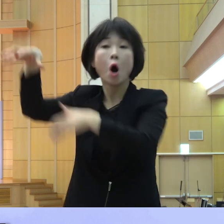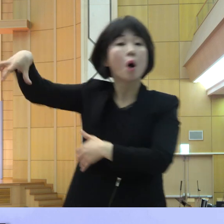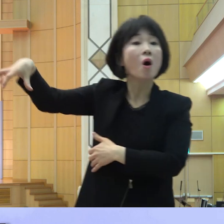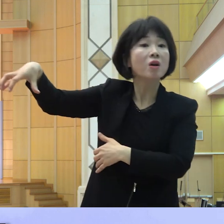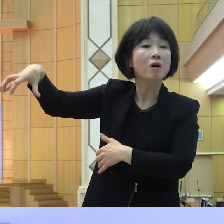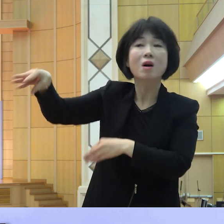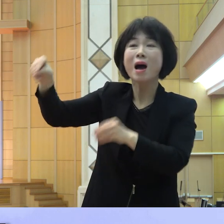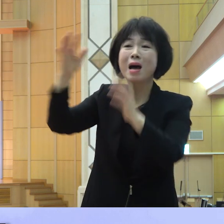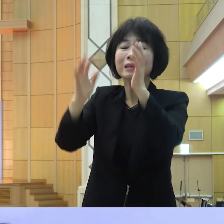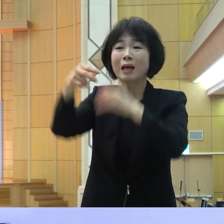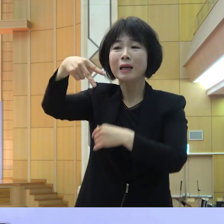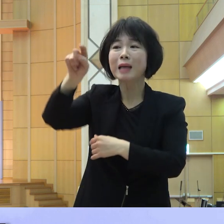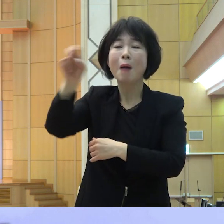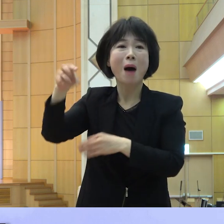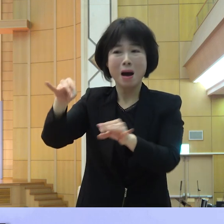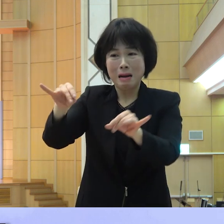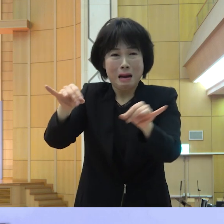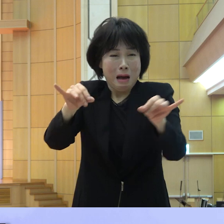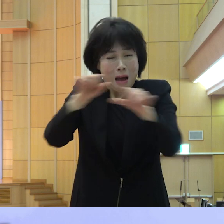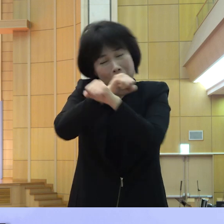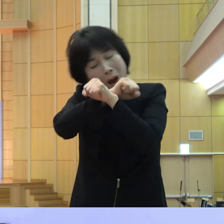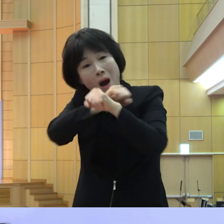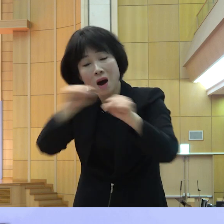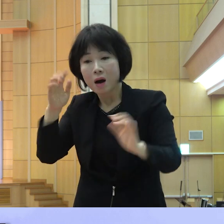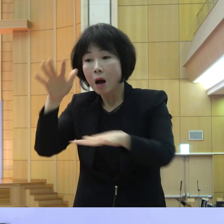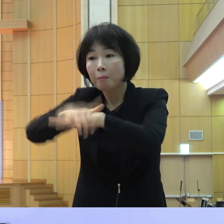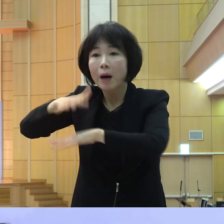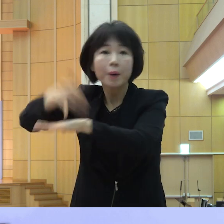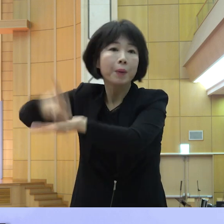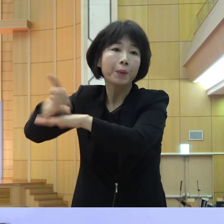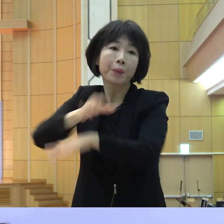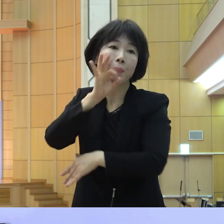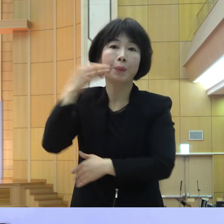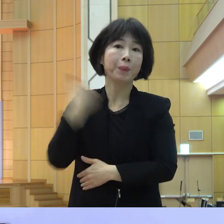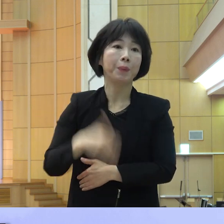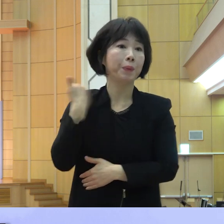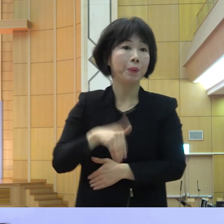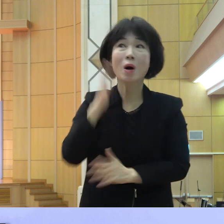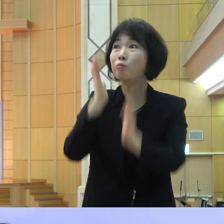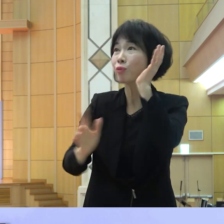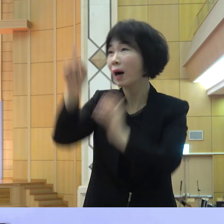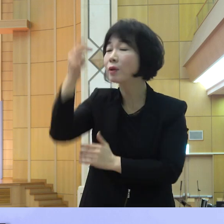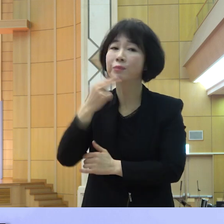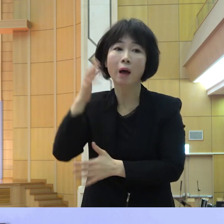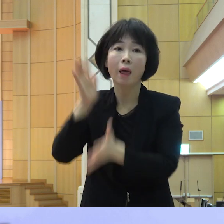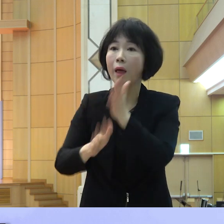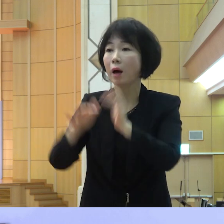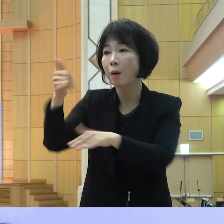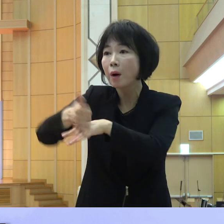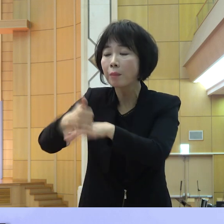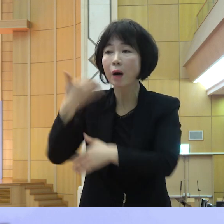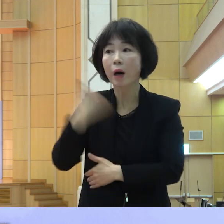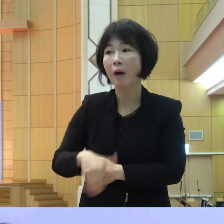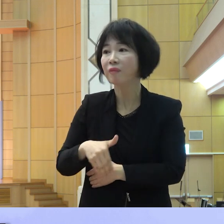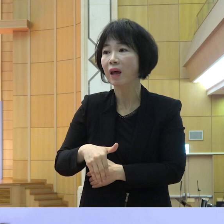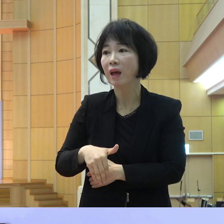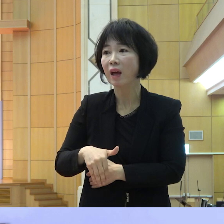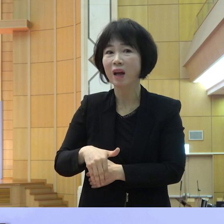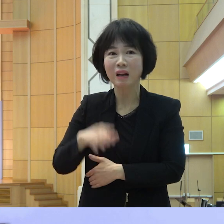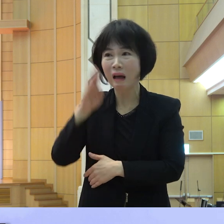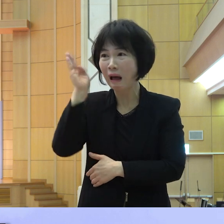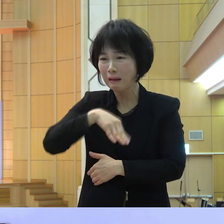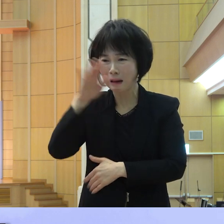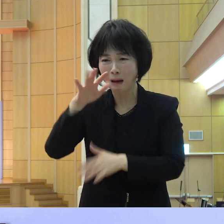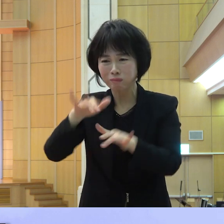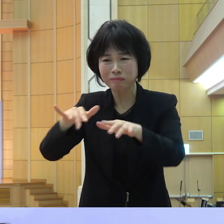말하면 사막이에요. 사막. 농사 질 수도 없고 풀 한 폭이 없는 사막에 짐승들 기를 수도